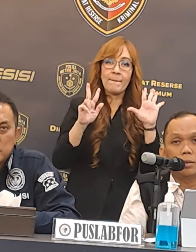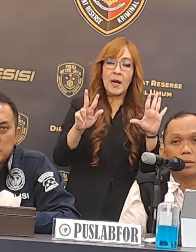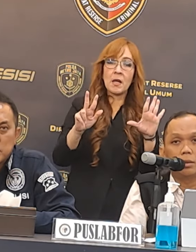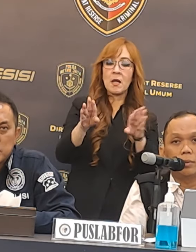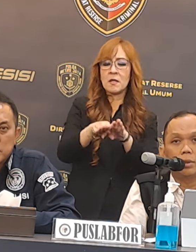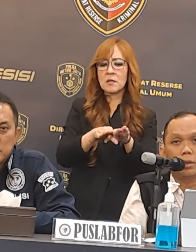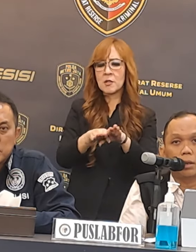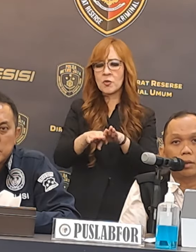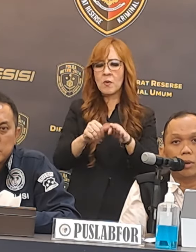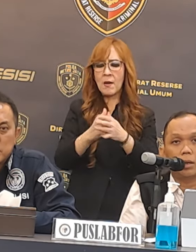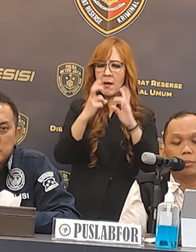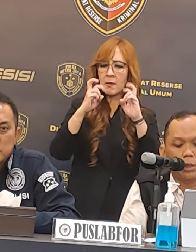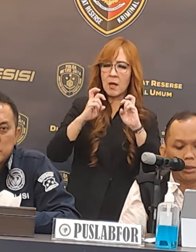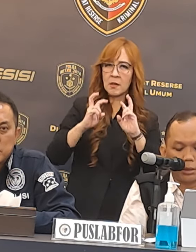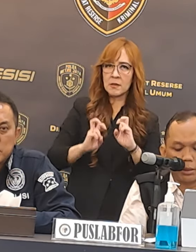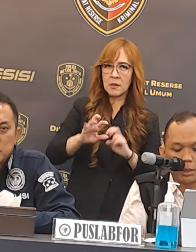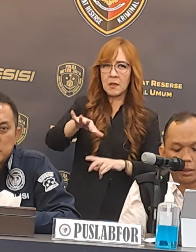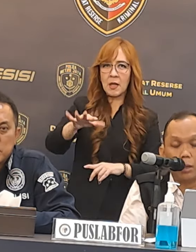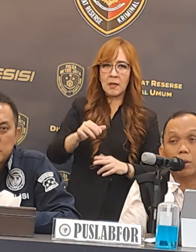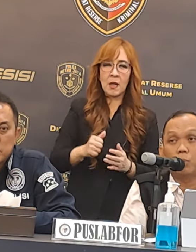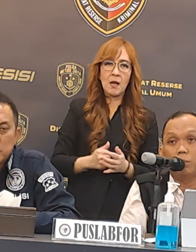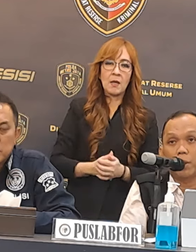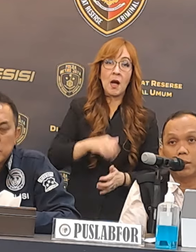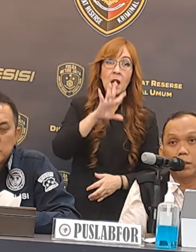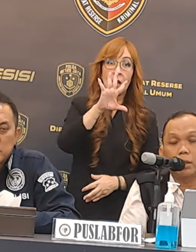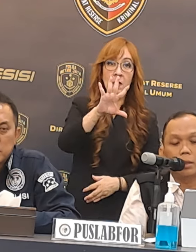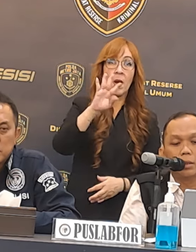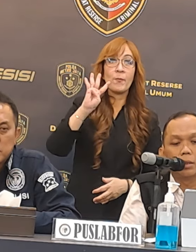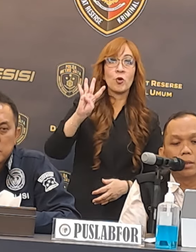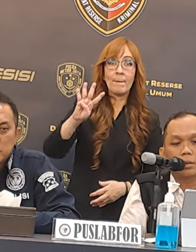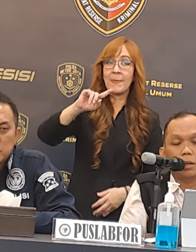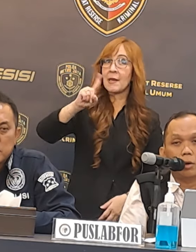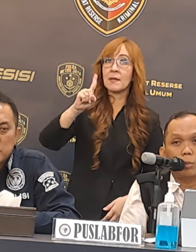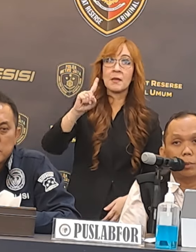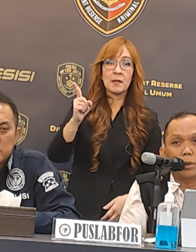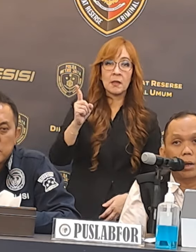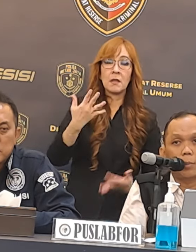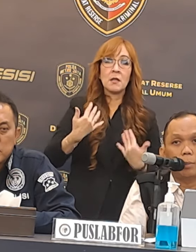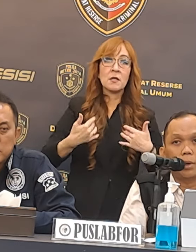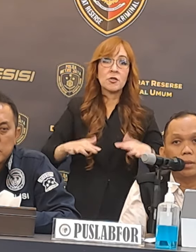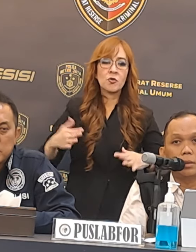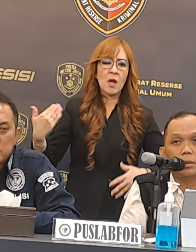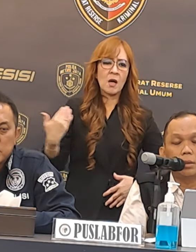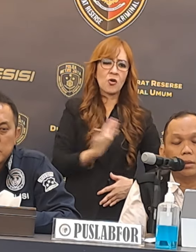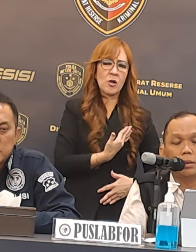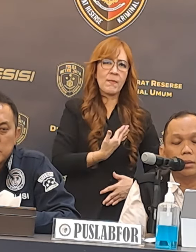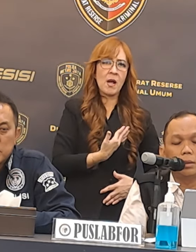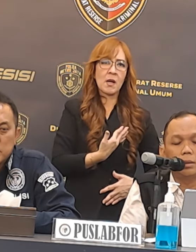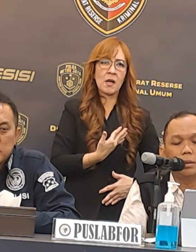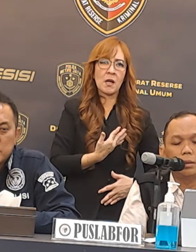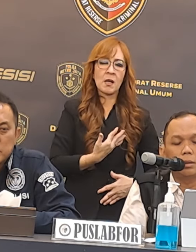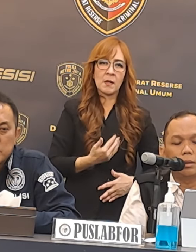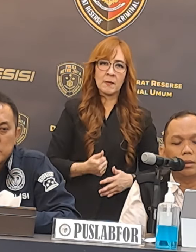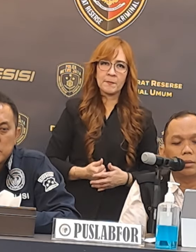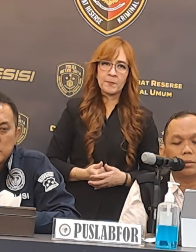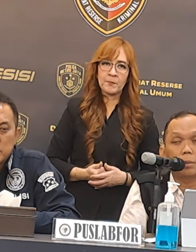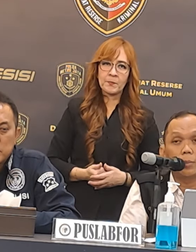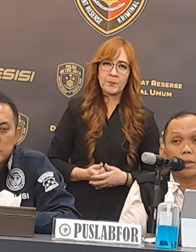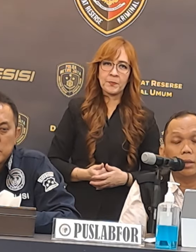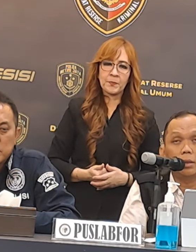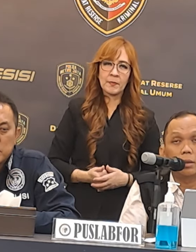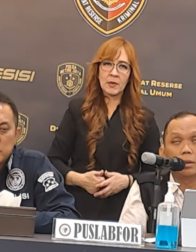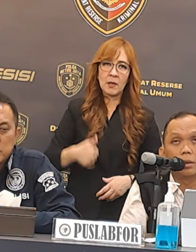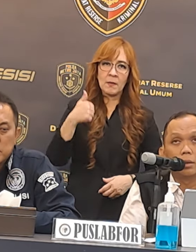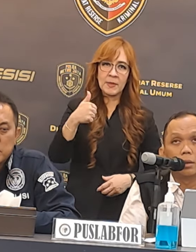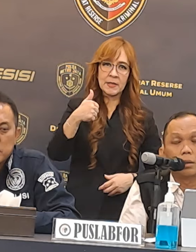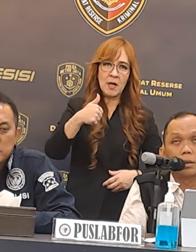berdasarkan analisis CCTV ada kurang lebih sekitar 54 detik setelah korban menggapai pada sisi di